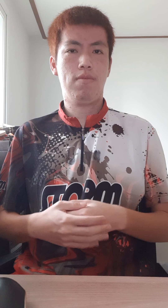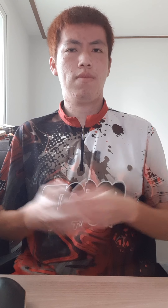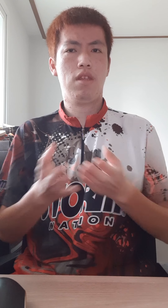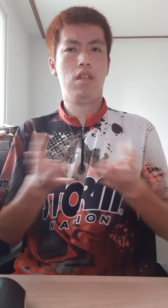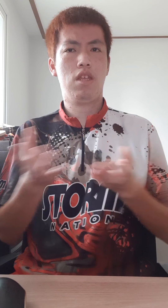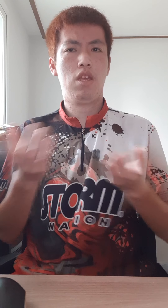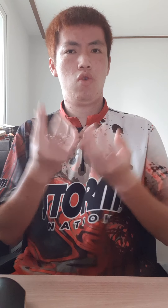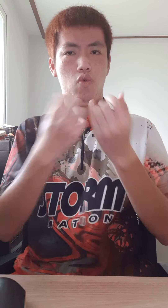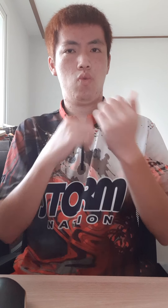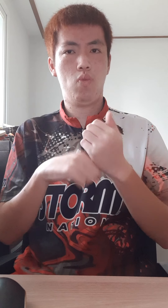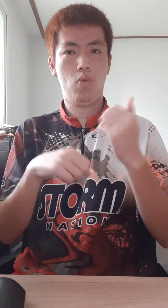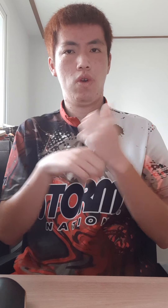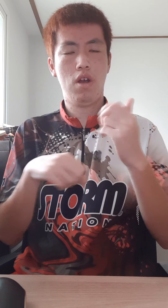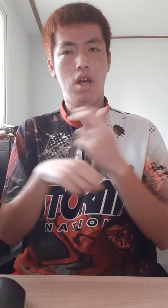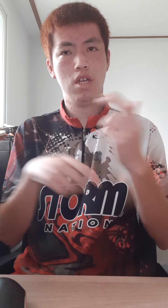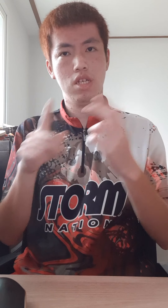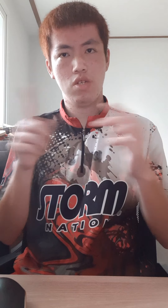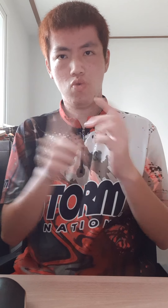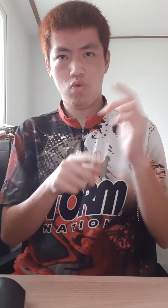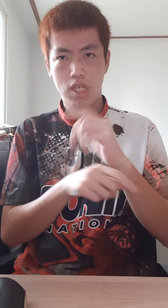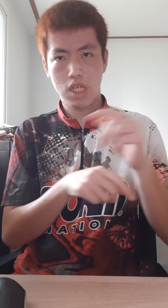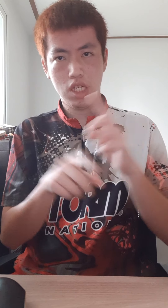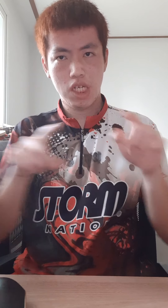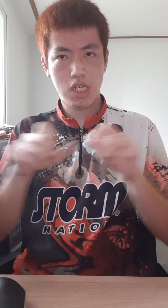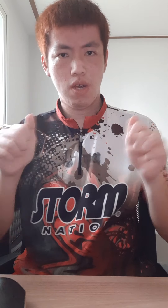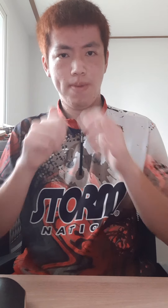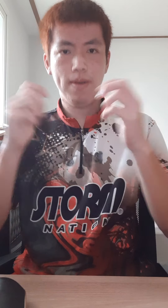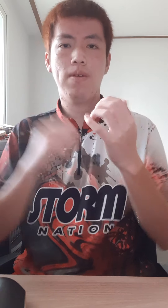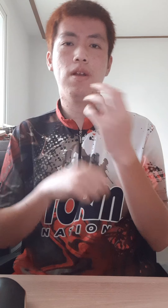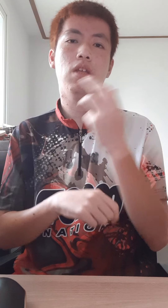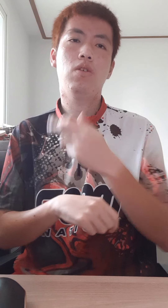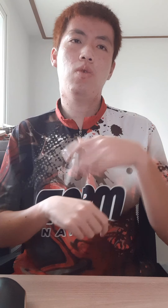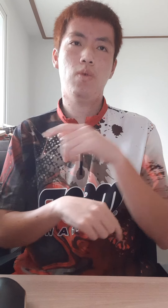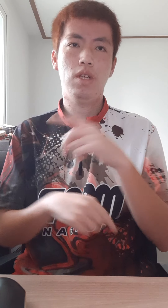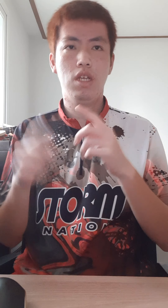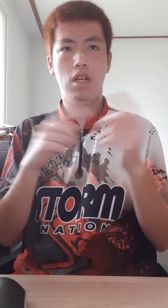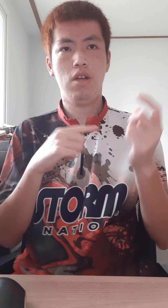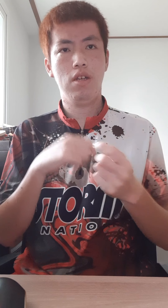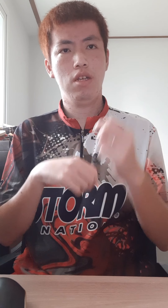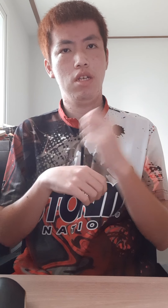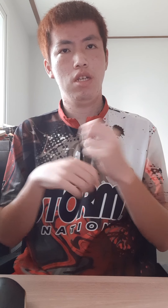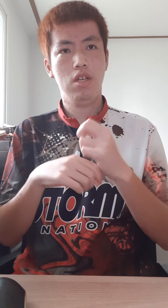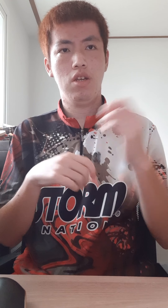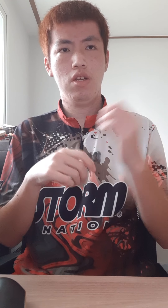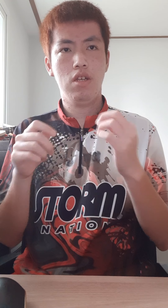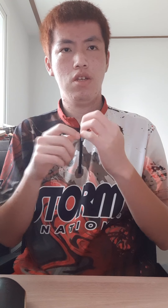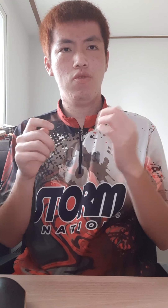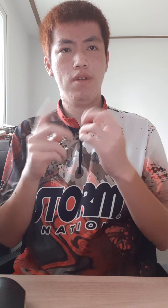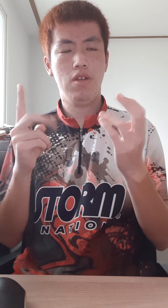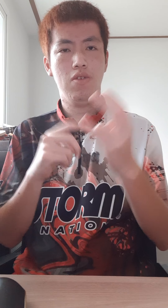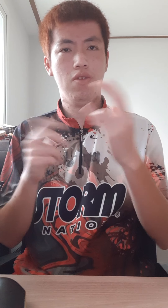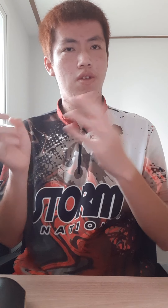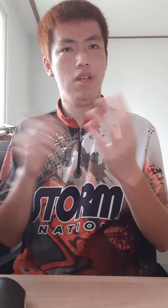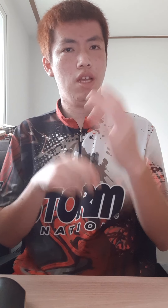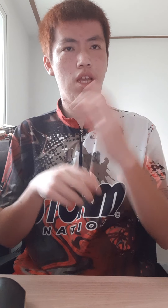발달장애인의 지역사회 자립을 위한 구체적인 지원 방안이 담긴 서울시 발달장애인 생존권 6대 요구안 관철을 위해 투쟁하고